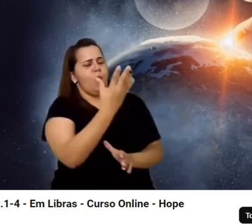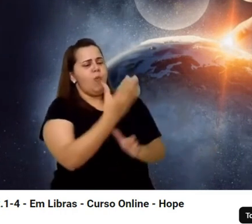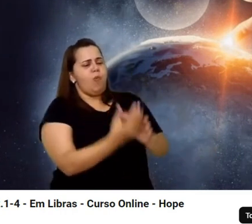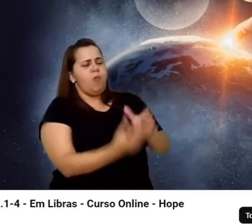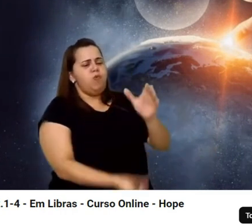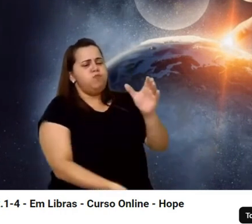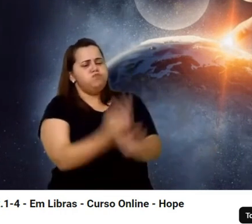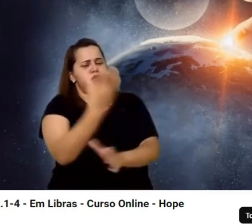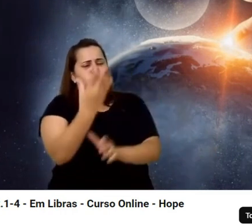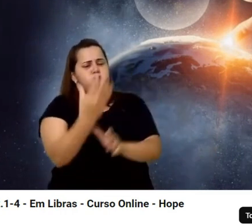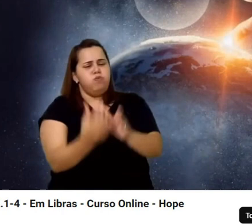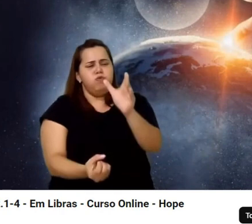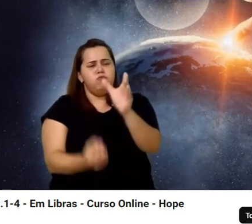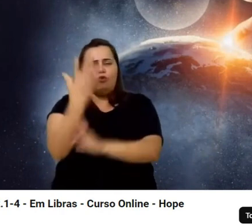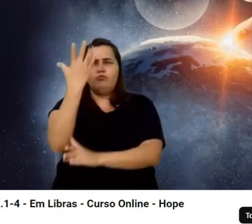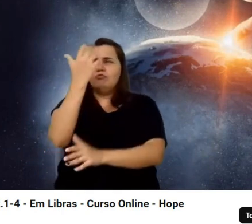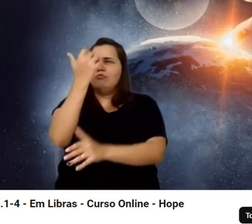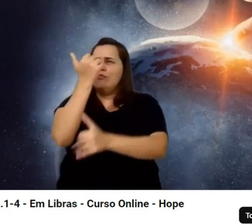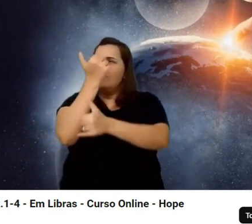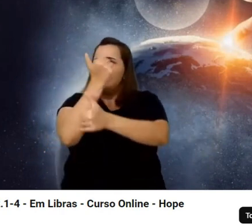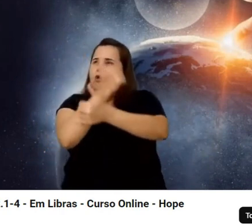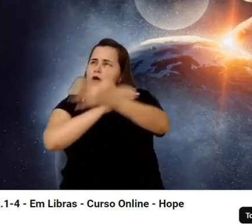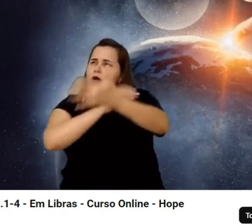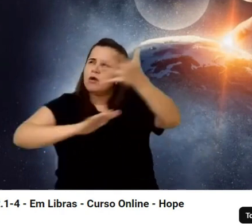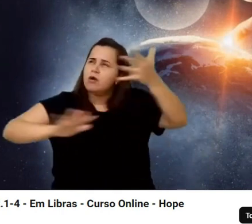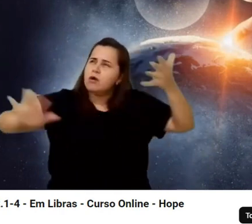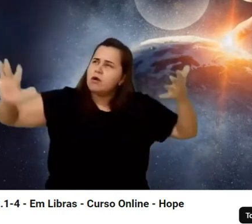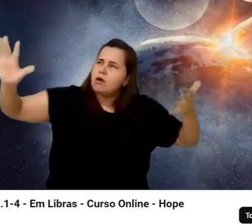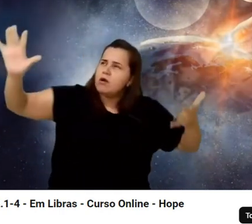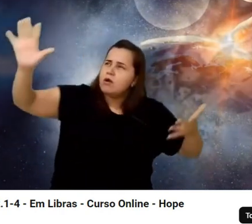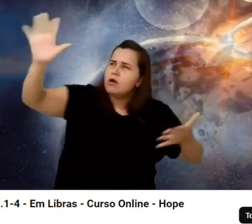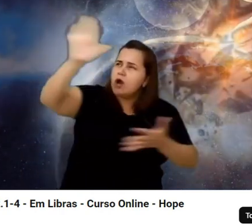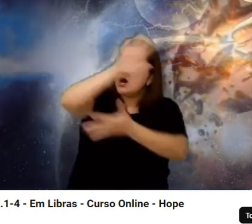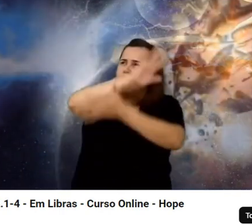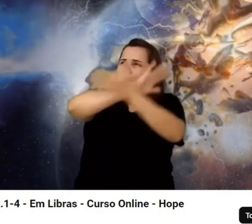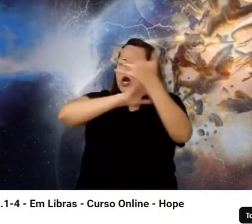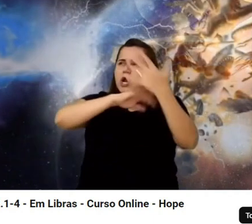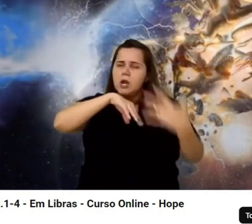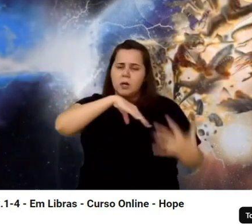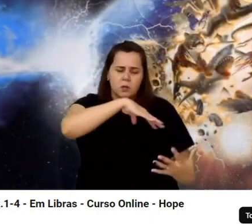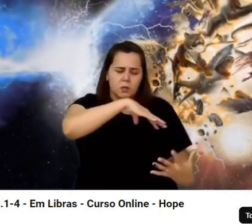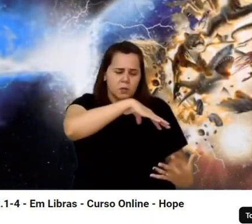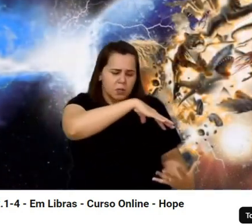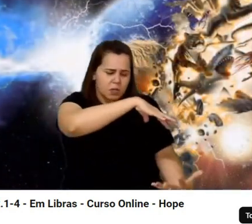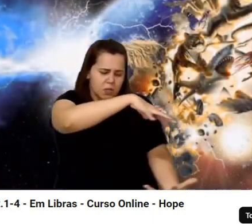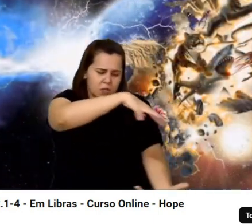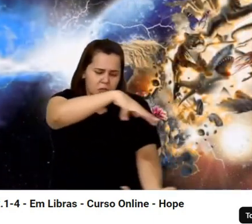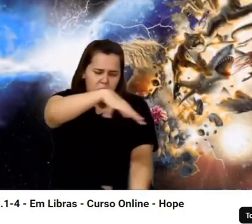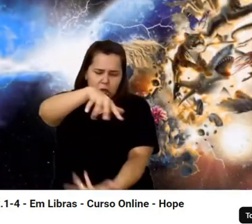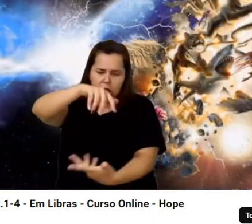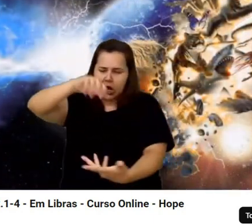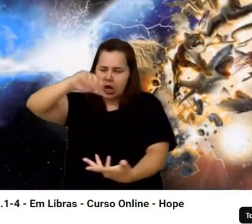de toda a sua obra, de toda a sua criação, de tudo que ele fez, de todo